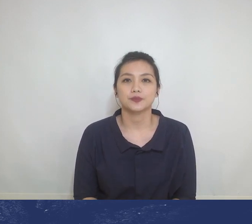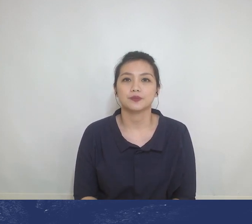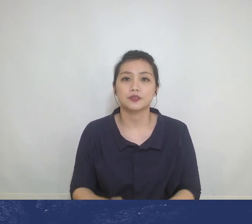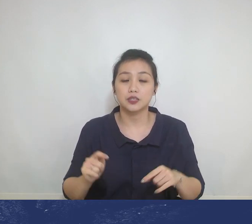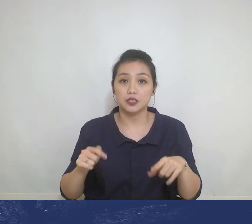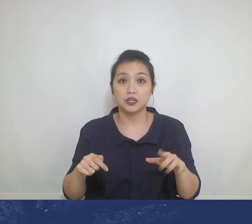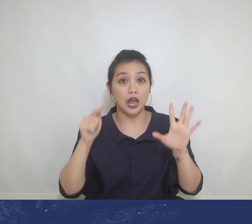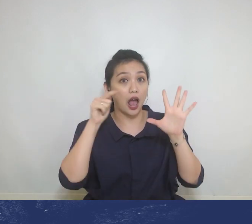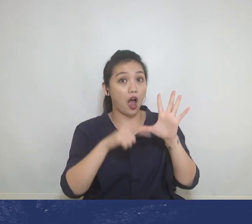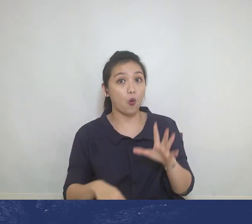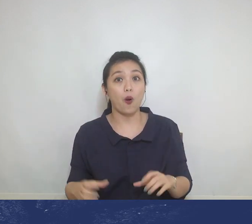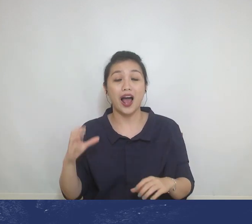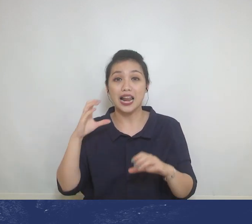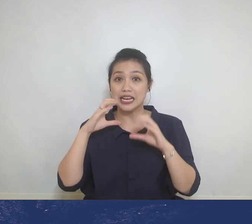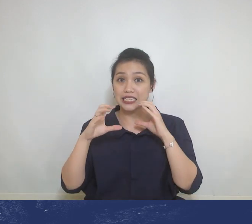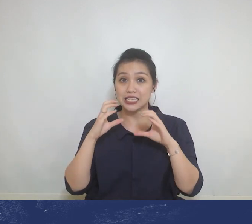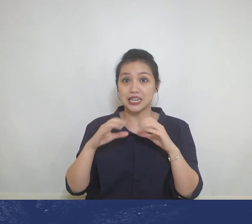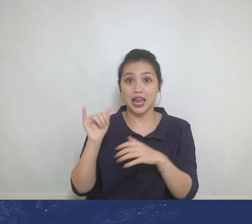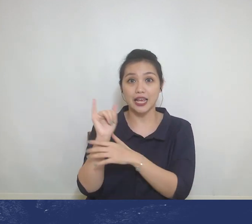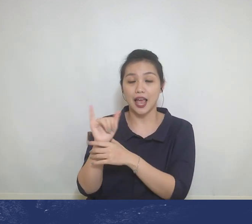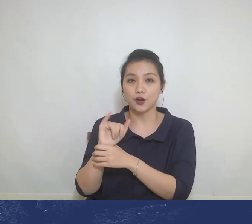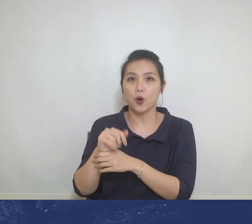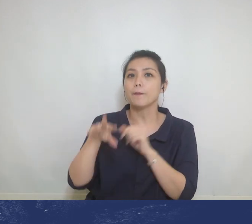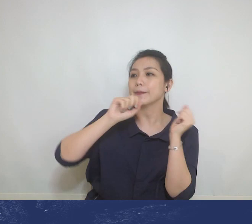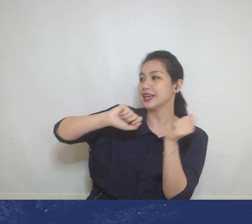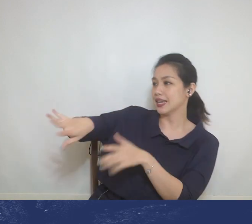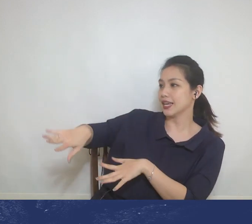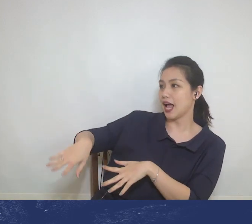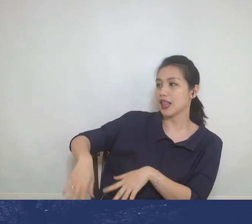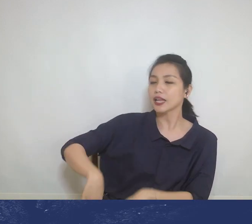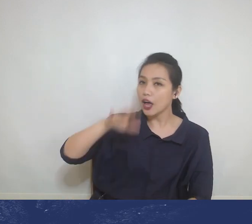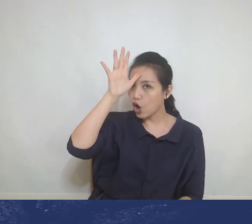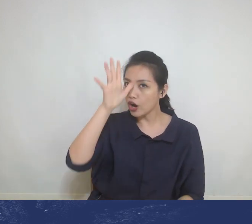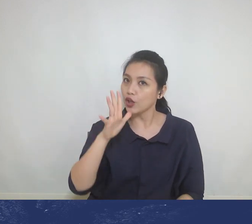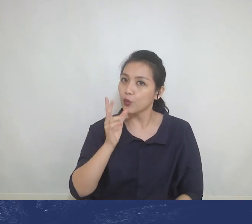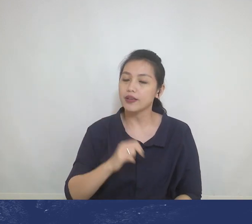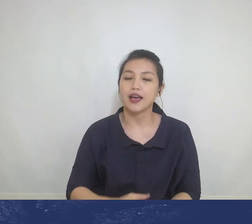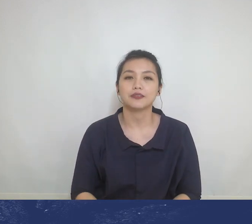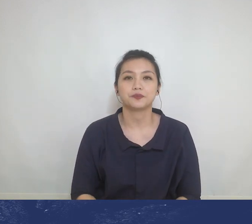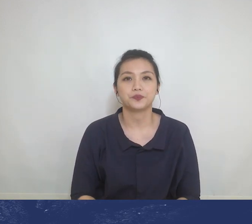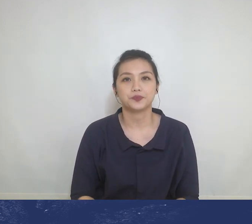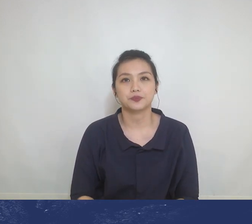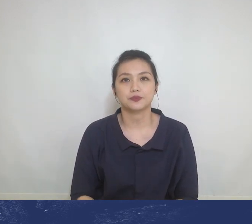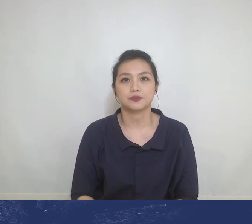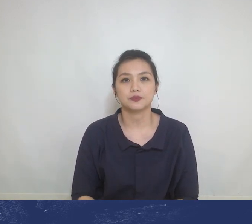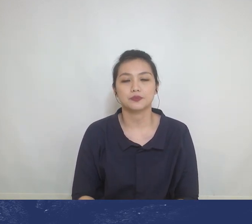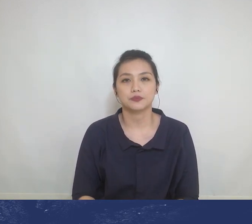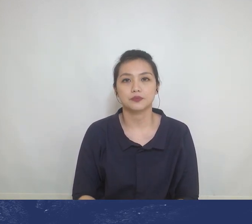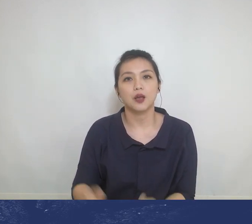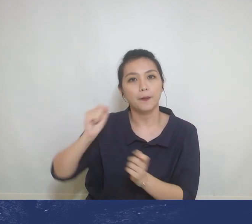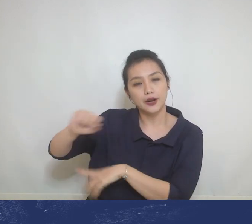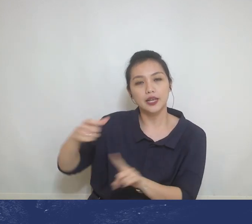adalah awal muasal cerita Yakub itu pergi meninggalkan papa mamanya. Ini pertama kali dia itu pergi